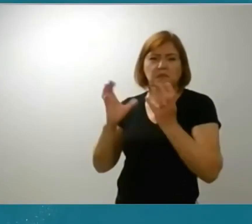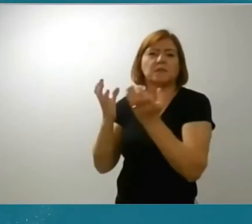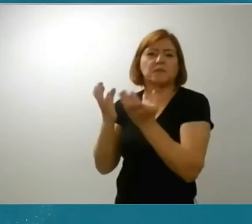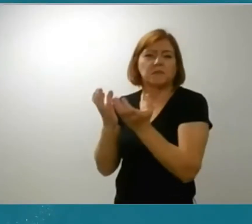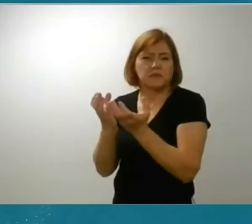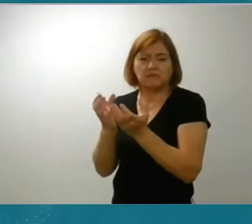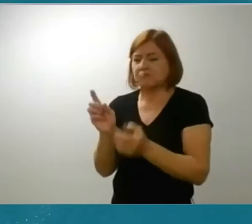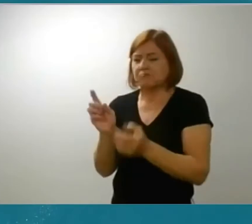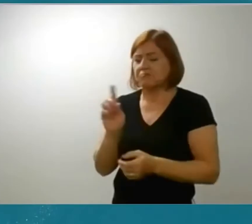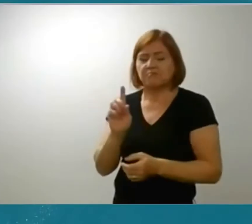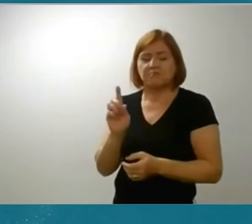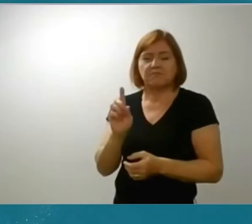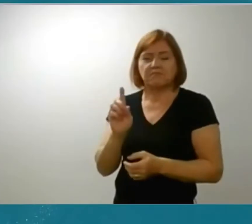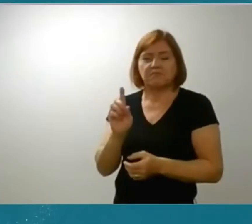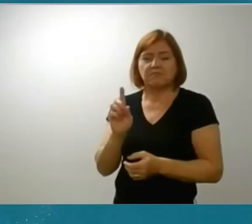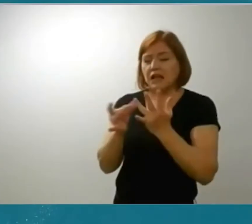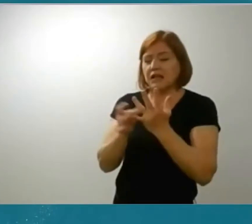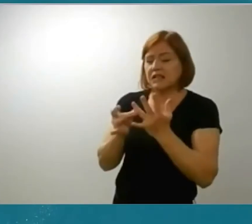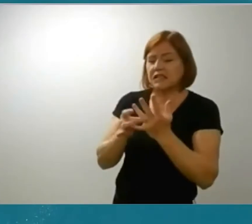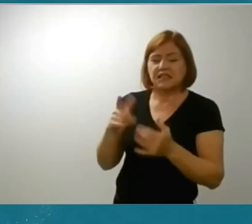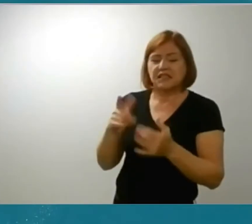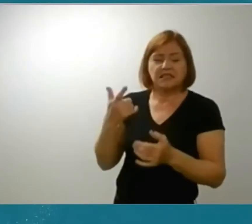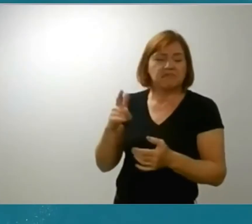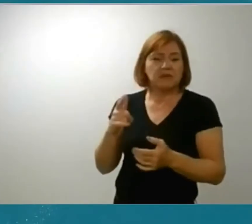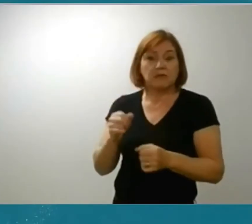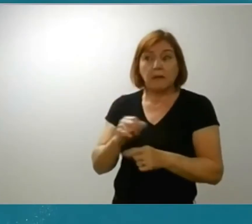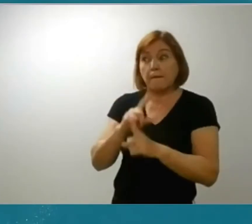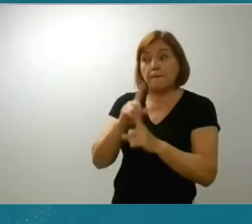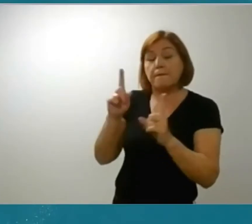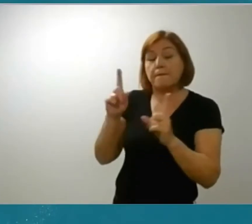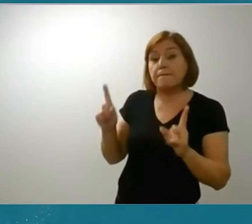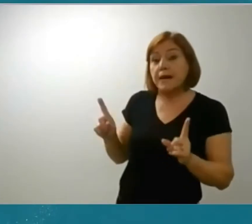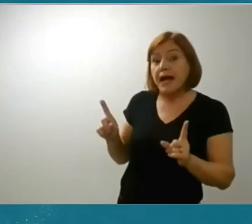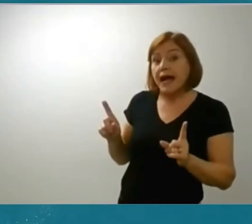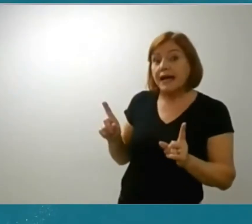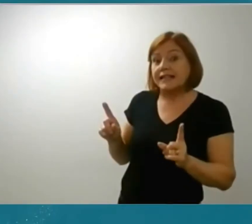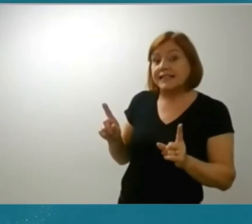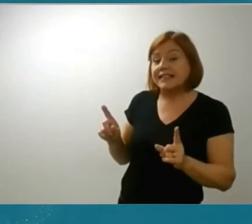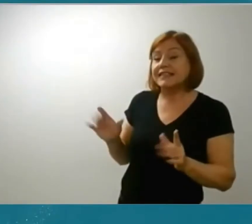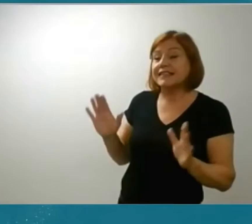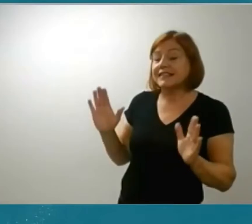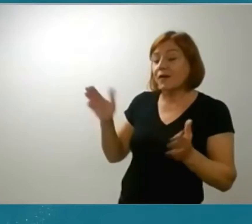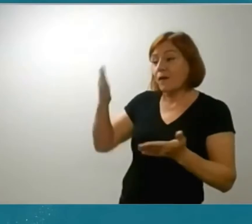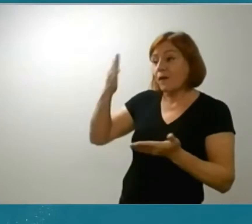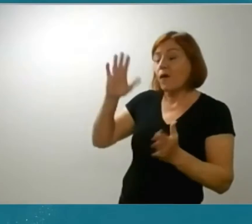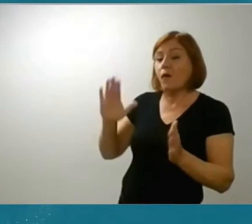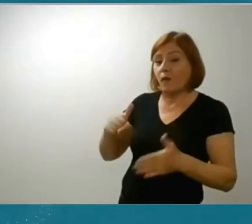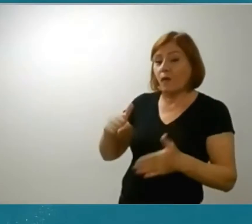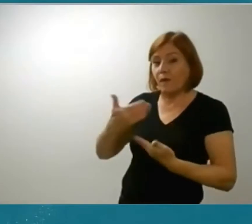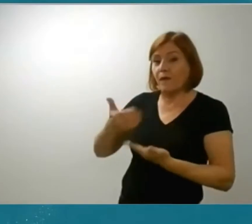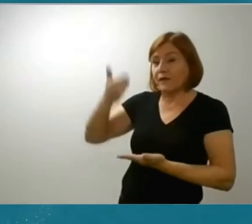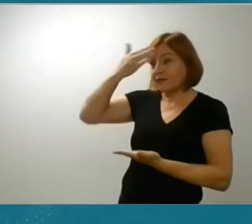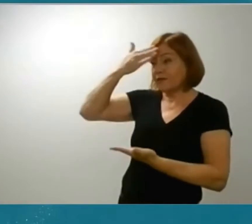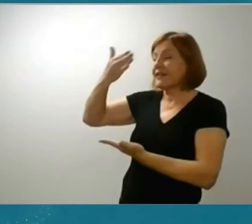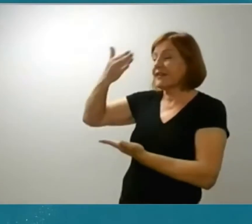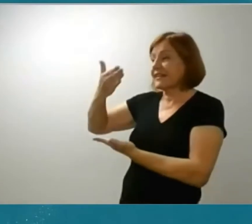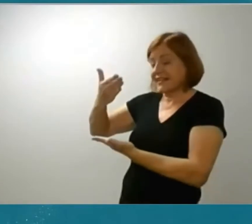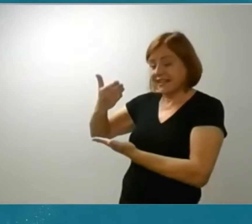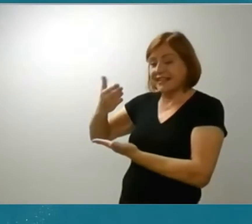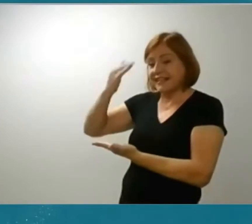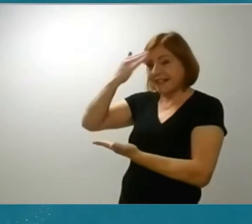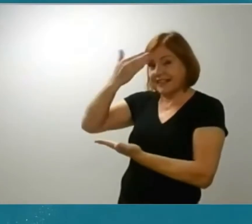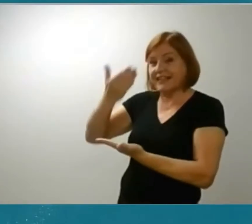seus juízos e quão inescrutáveis os seus caminhos. Quem, pois, conheceu a mente do Senhor? Ou quem